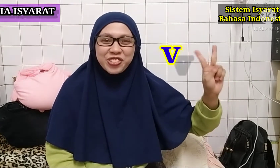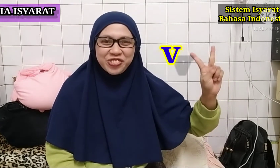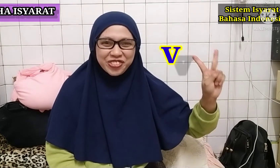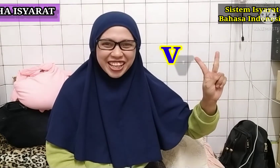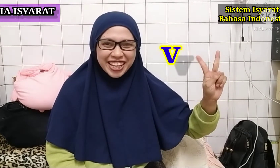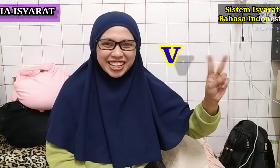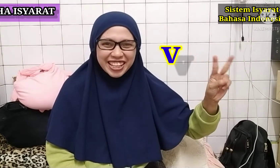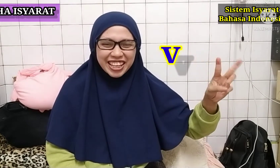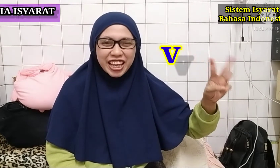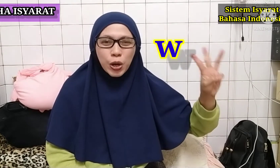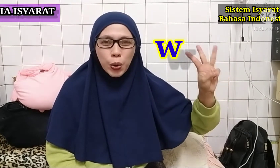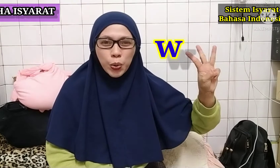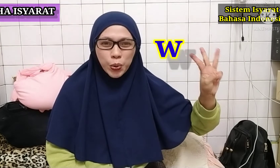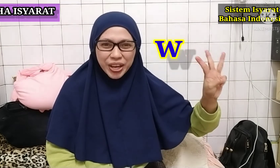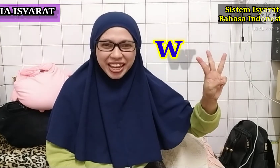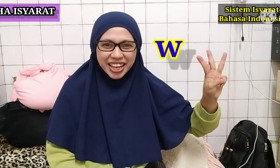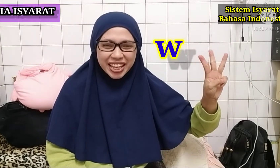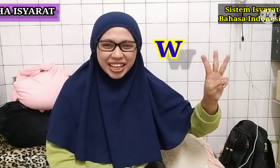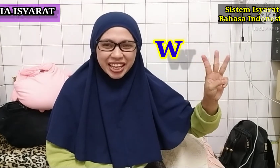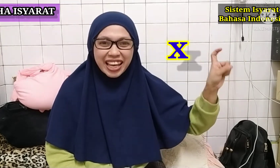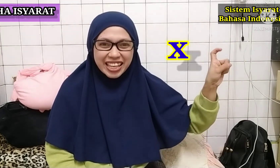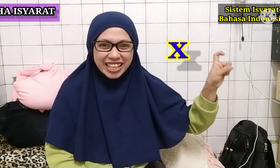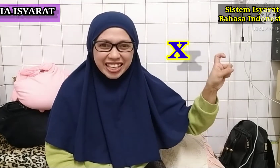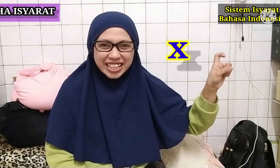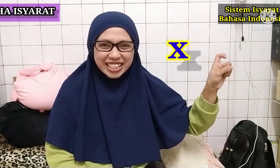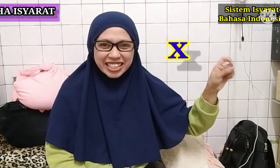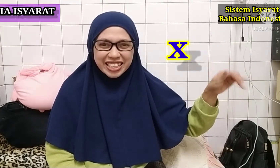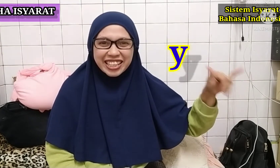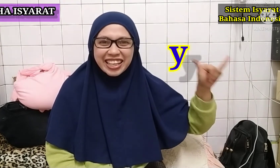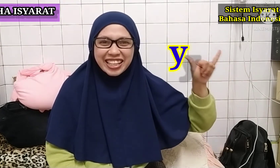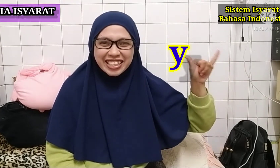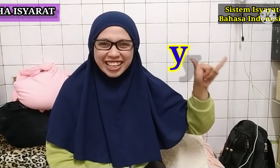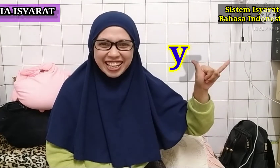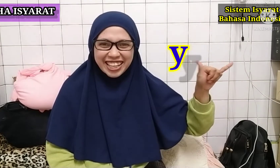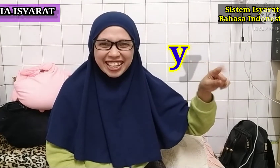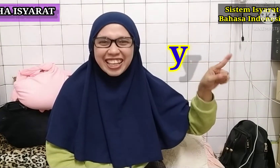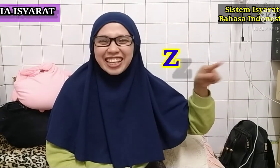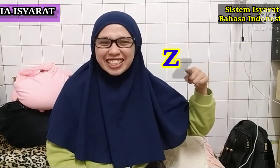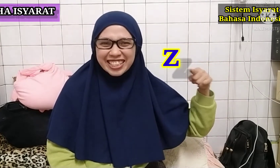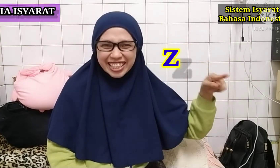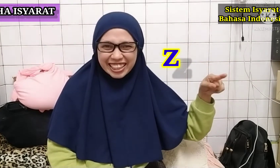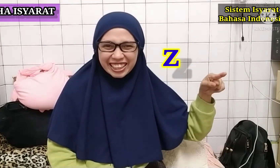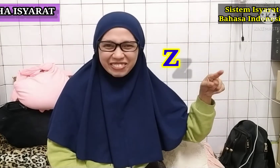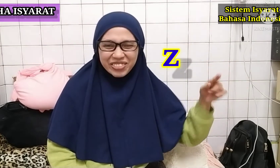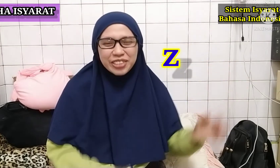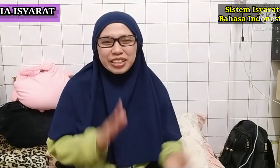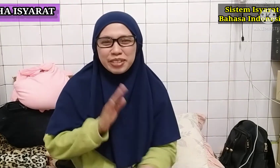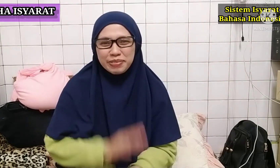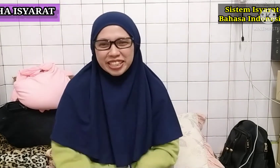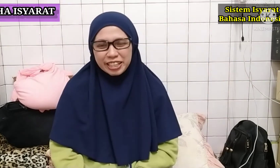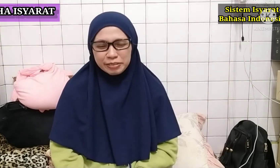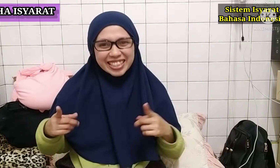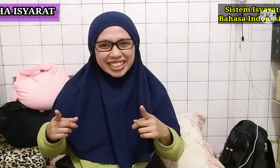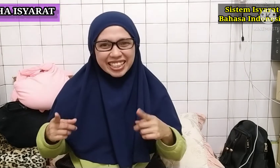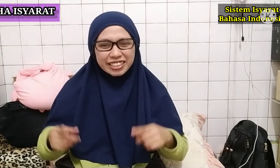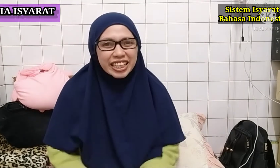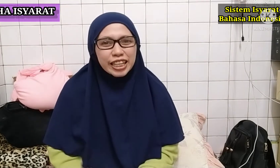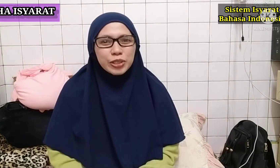V, W, I, Y, Z. Begitu ya teman-teman ya. Sekarang kita